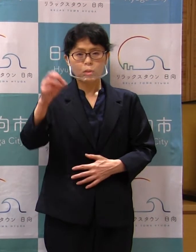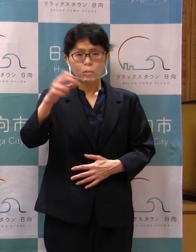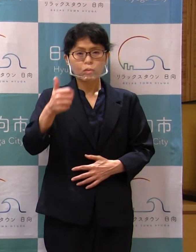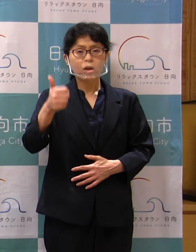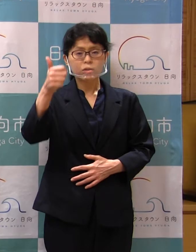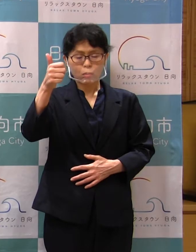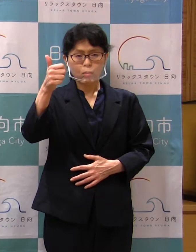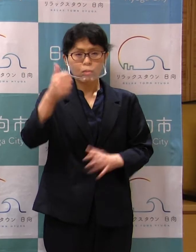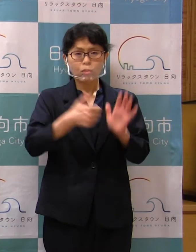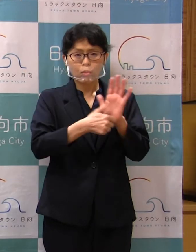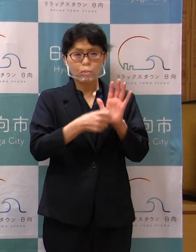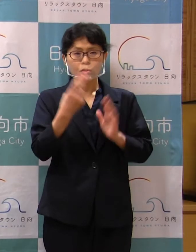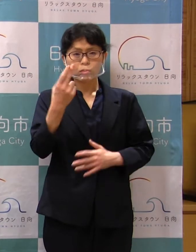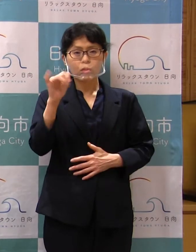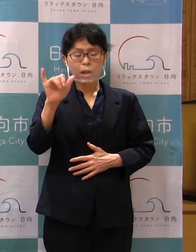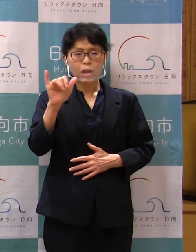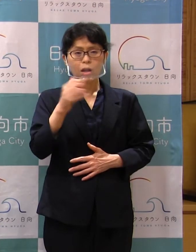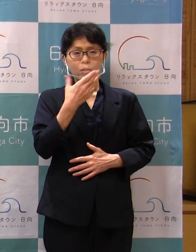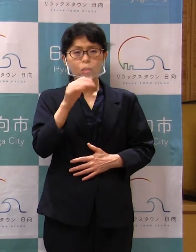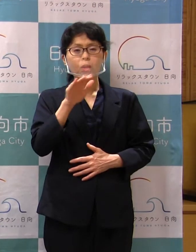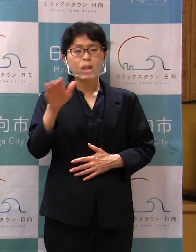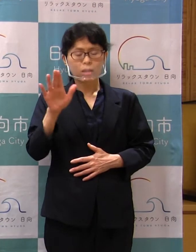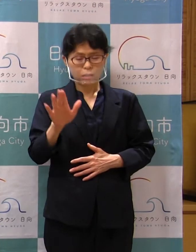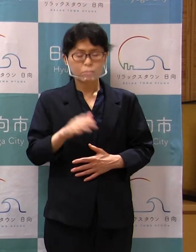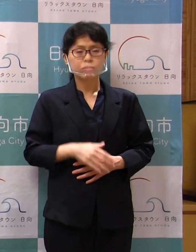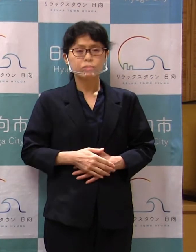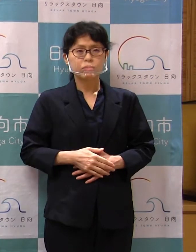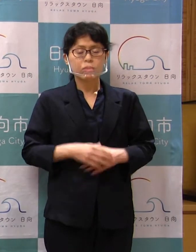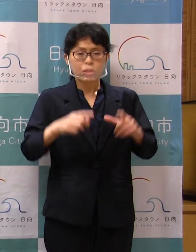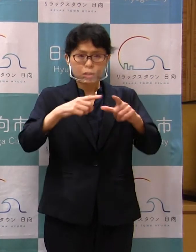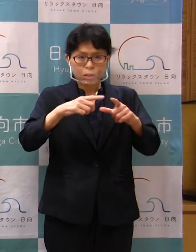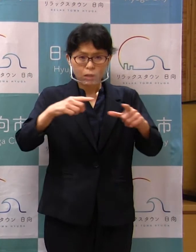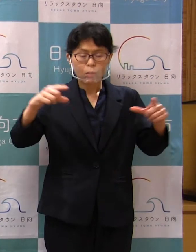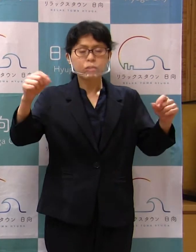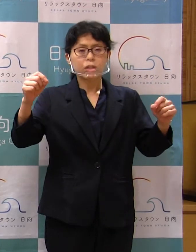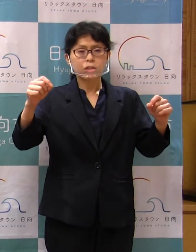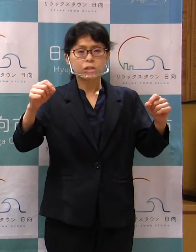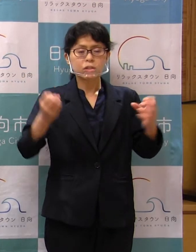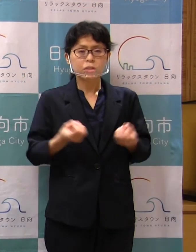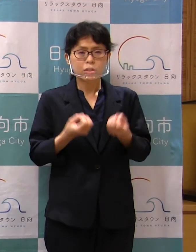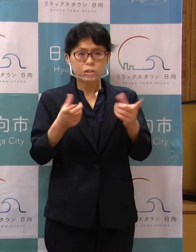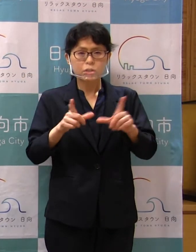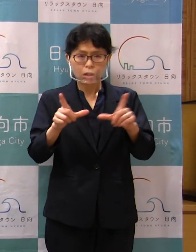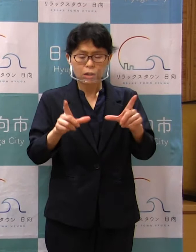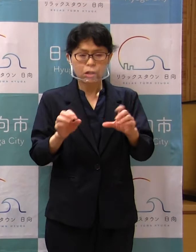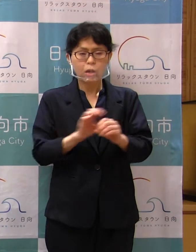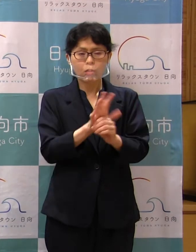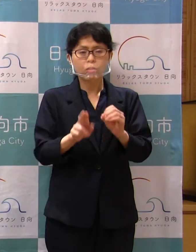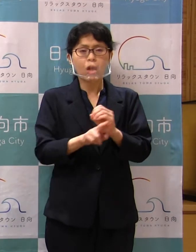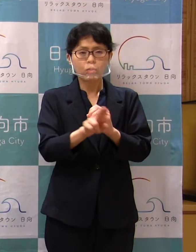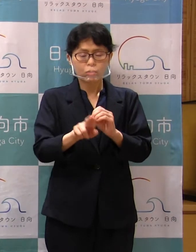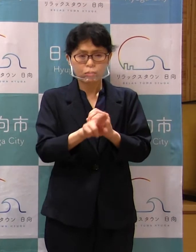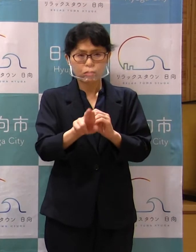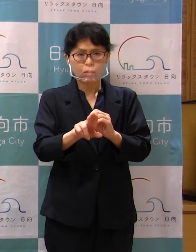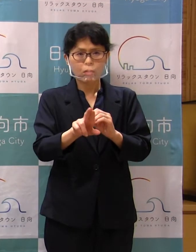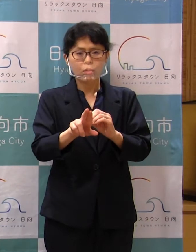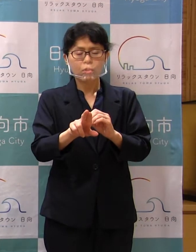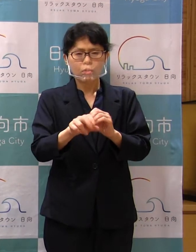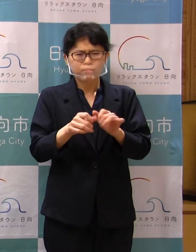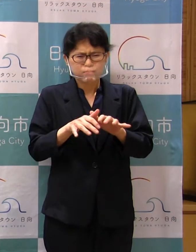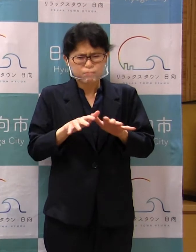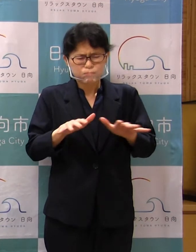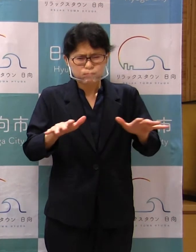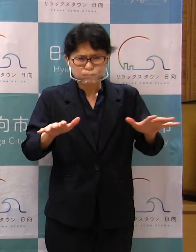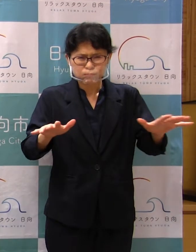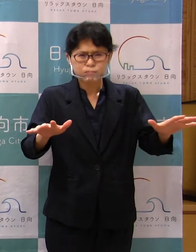日向市長の戸谷公平です。全国的に新型コロナウイルス感染のピーク